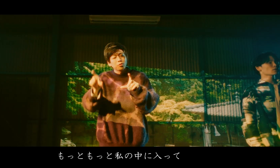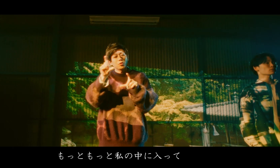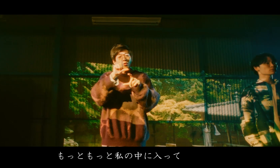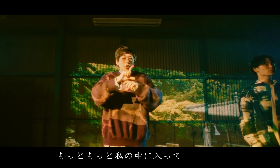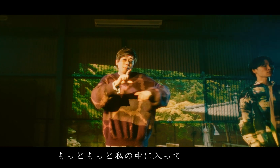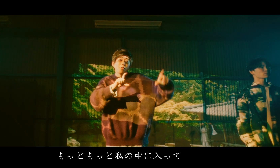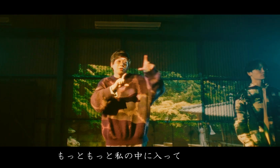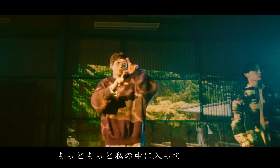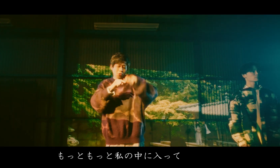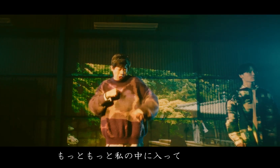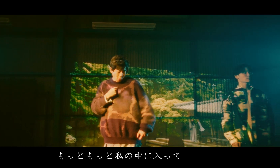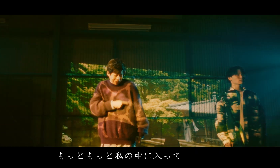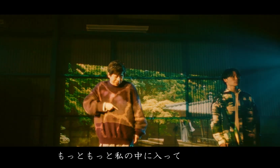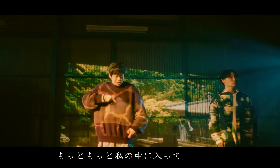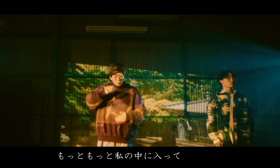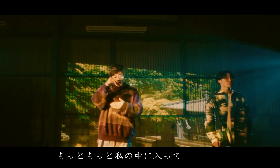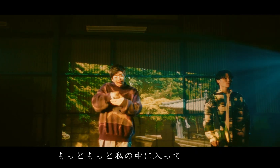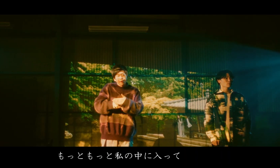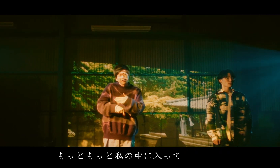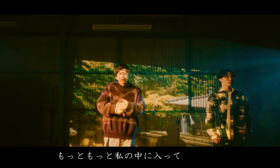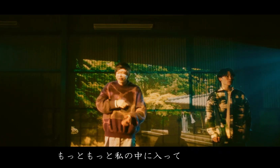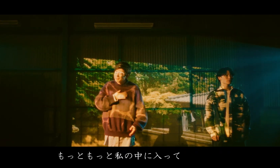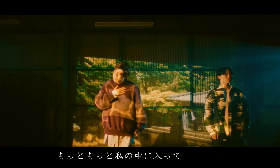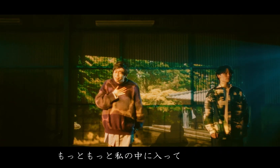っともっと私の中に入って、